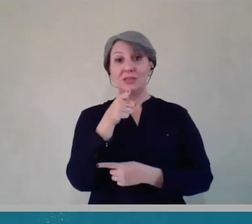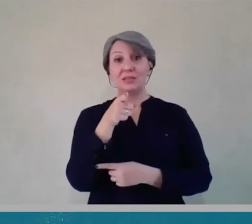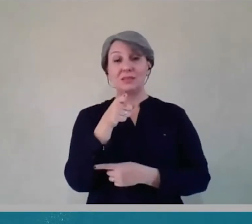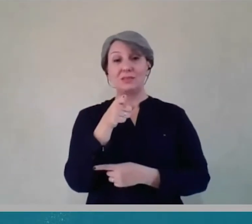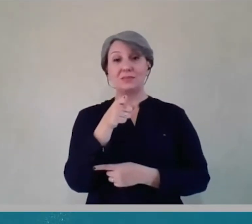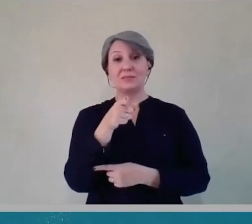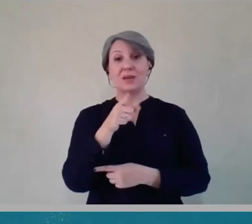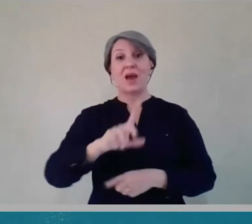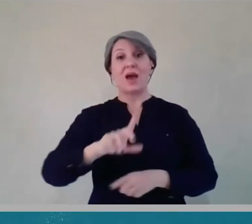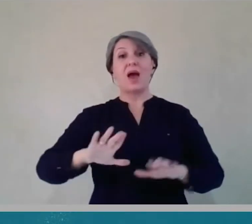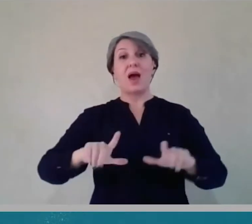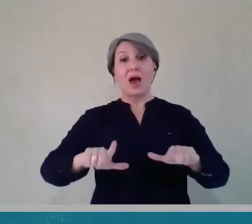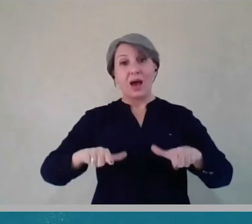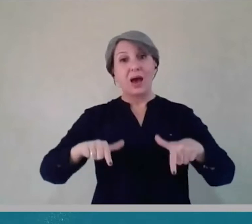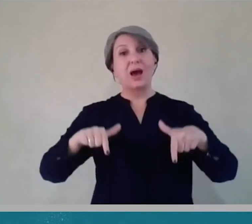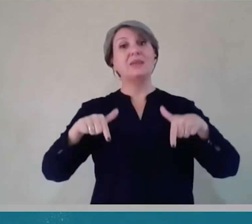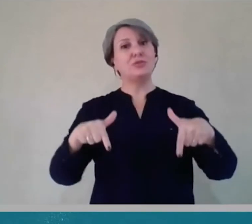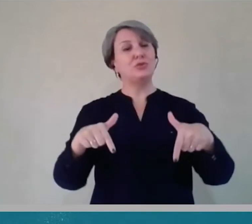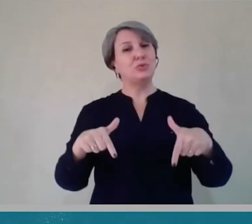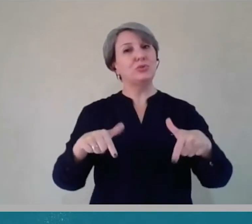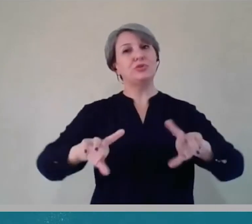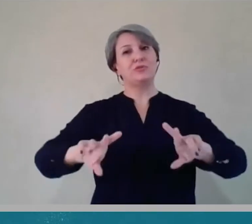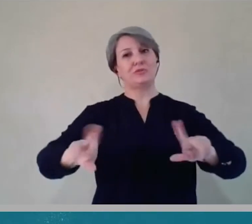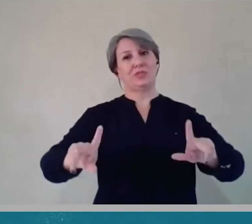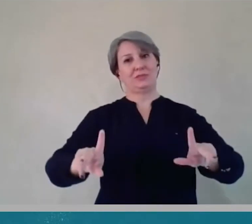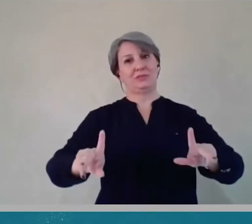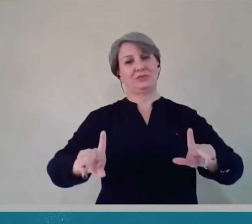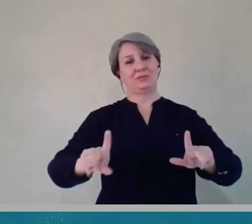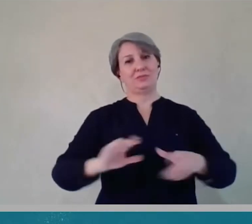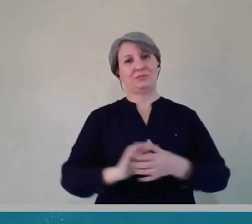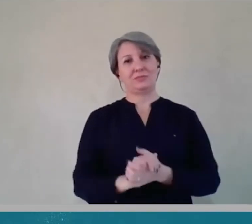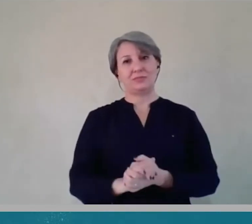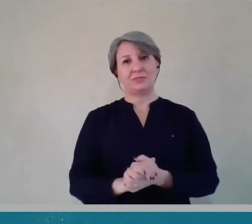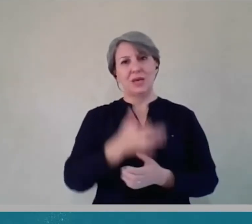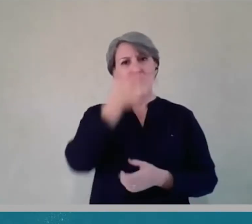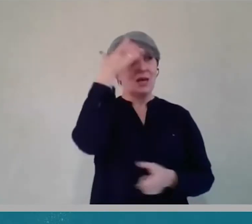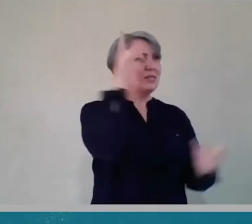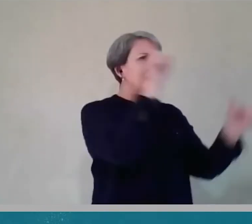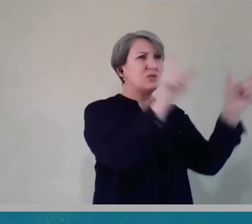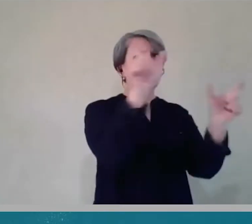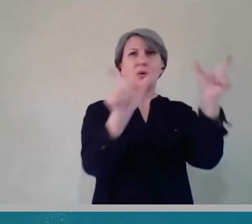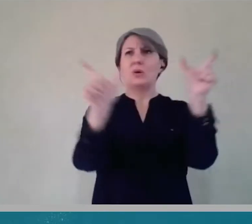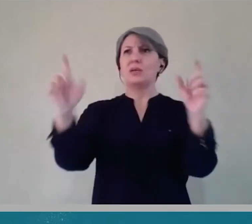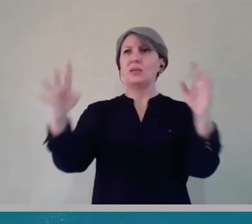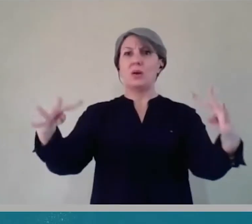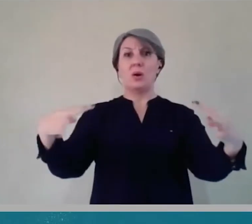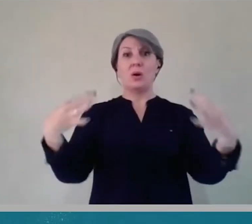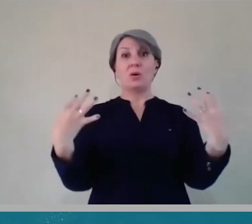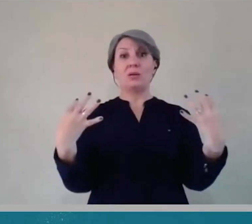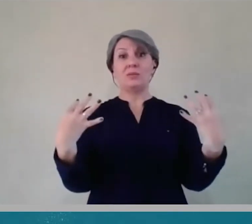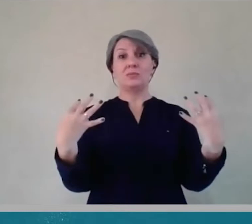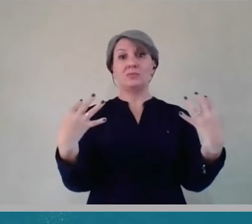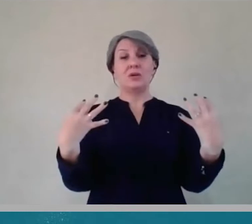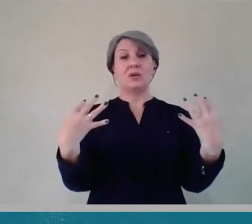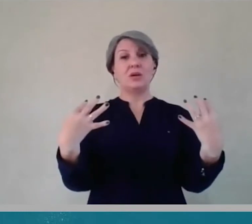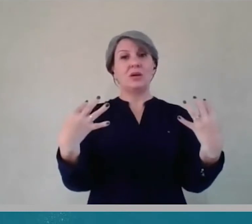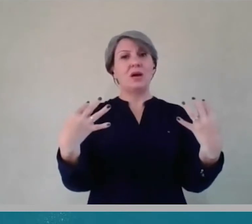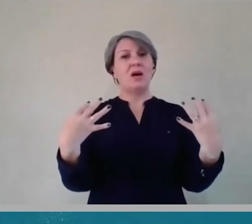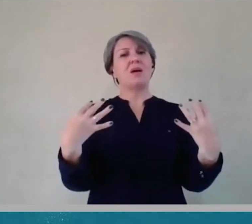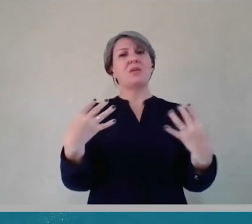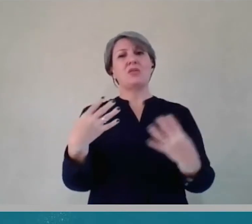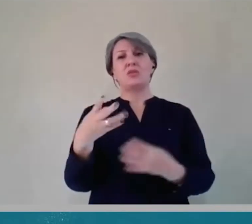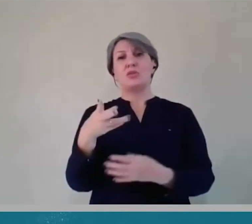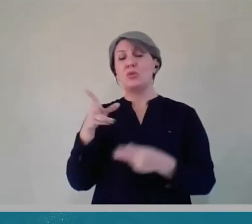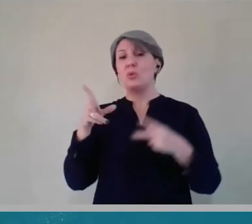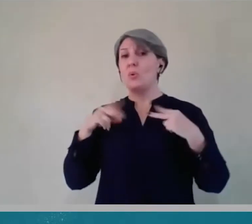transparecendo durante o seu viver, e as pessoas percebem isso. E quanto a isso, ninguém discute. Com